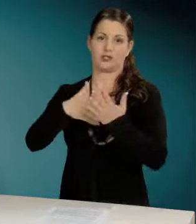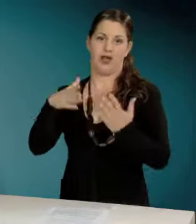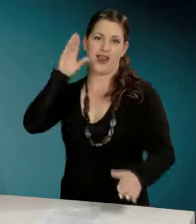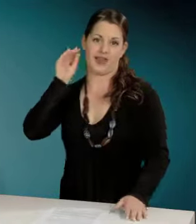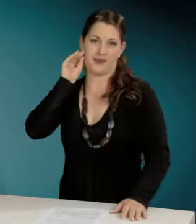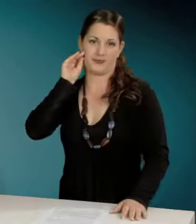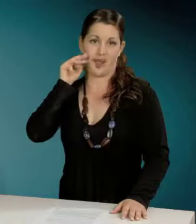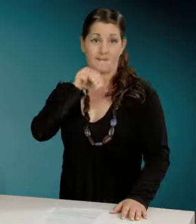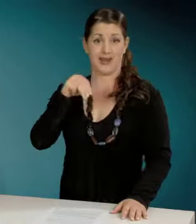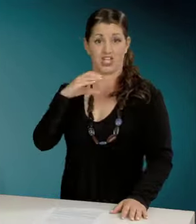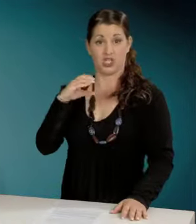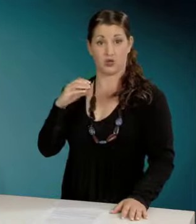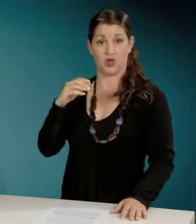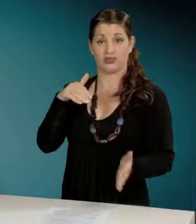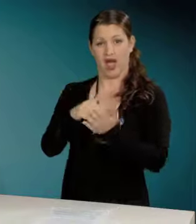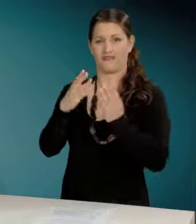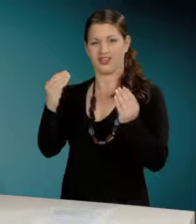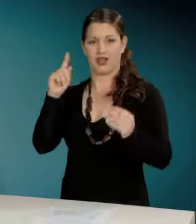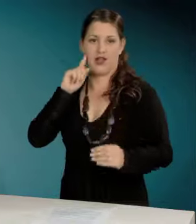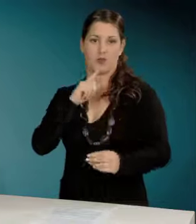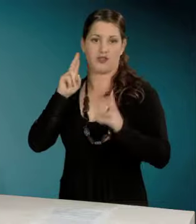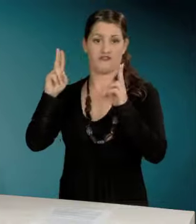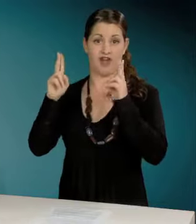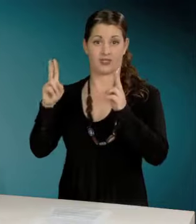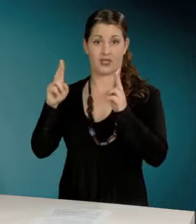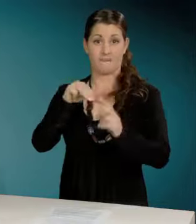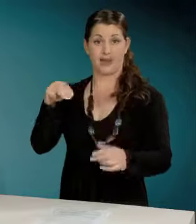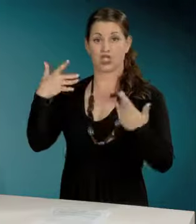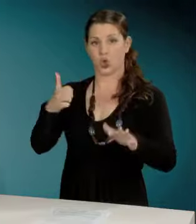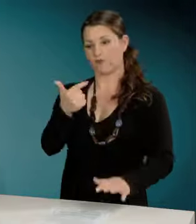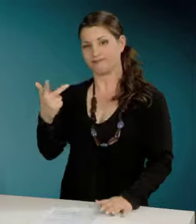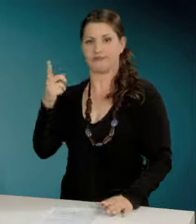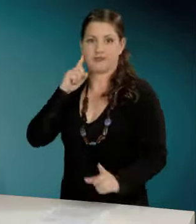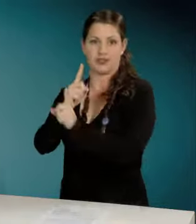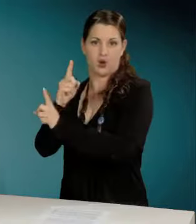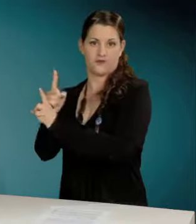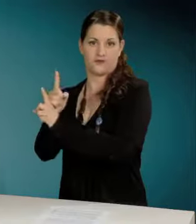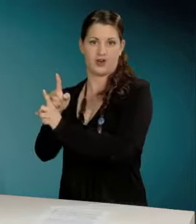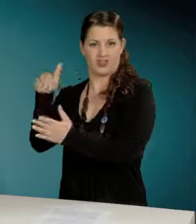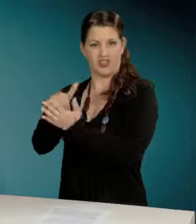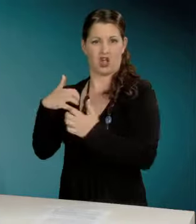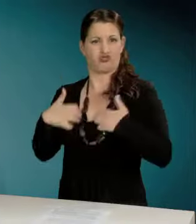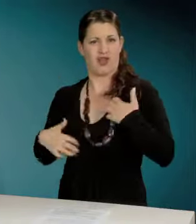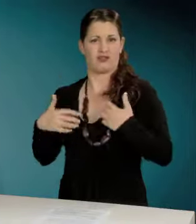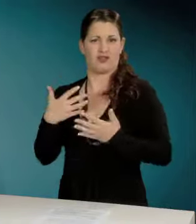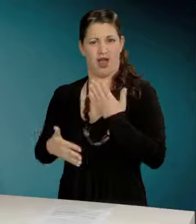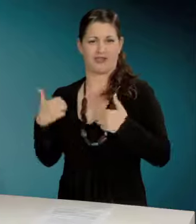sie hat viele gehörlose fans und einige auch schon getroffen sie hat ein schlechtes gewissen